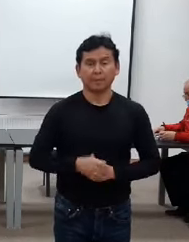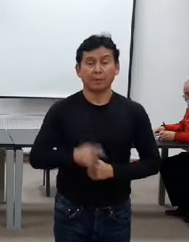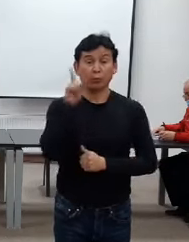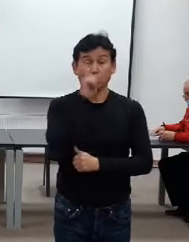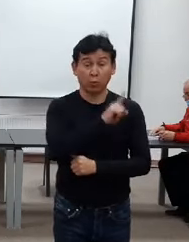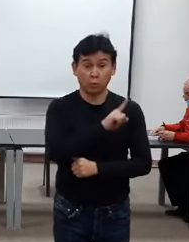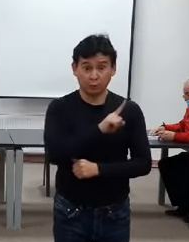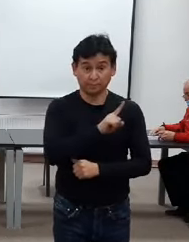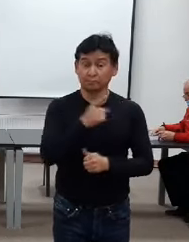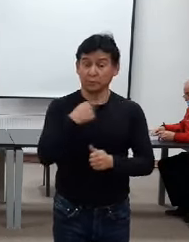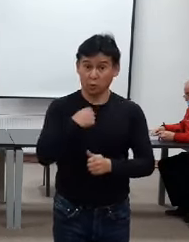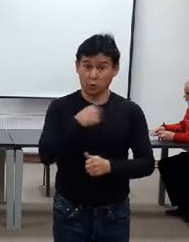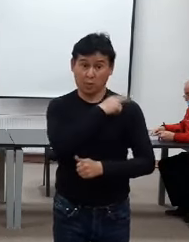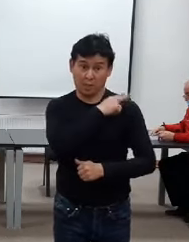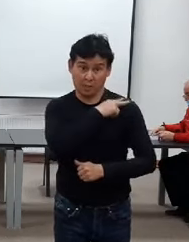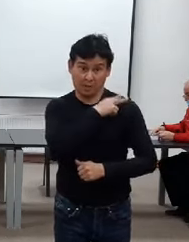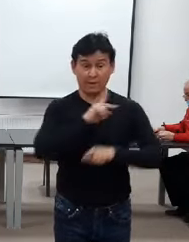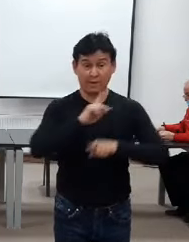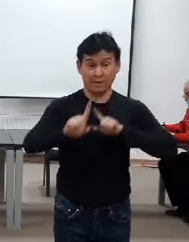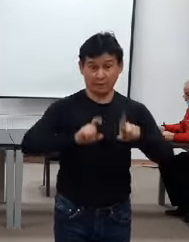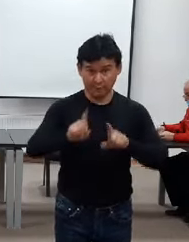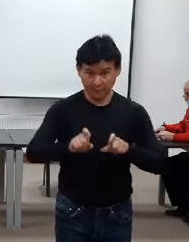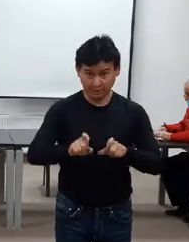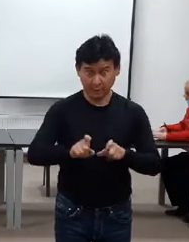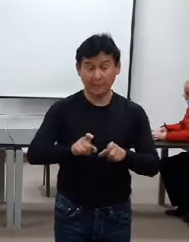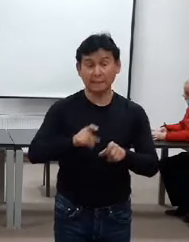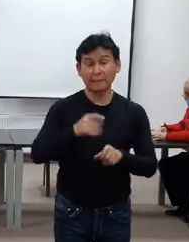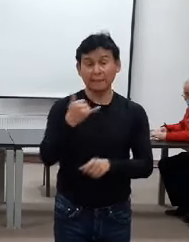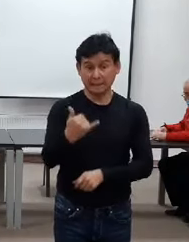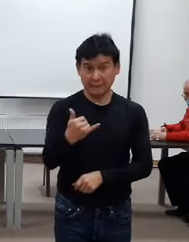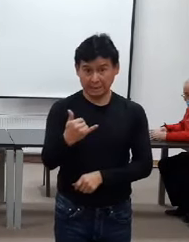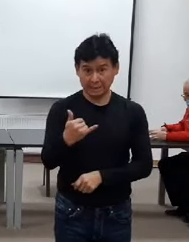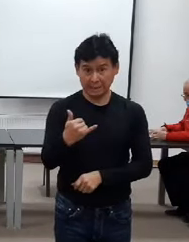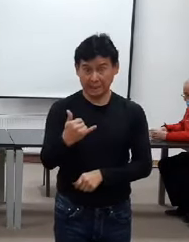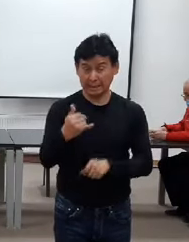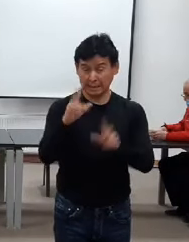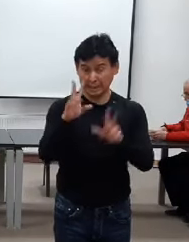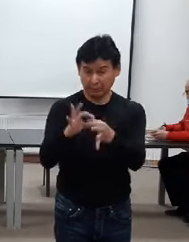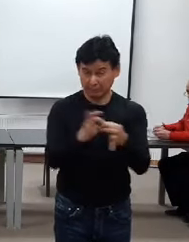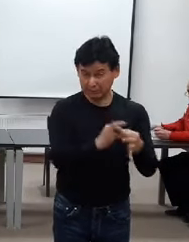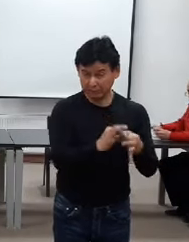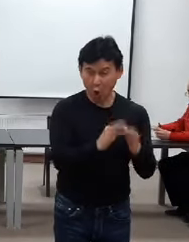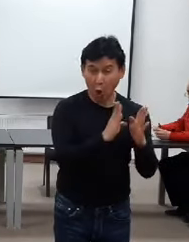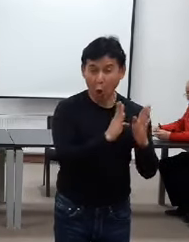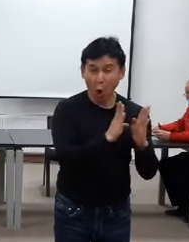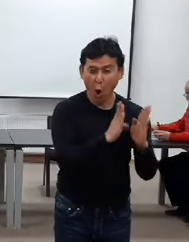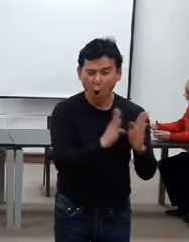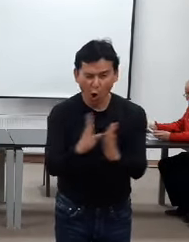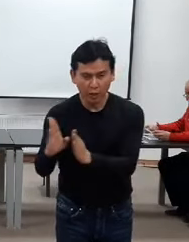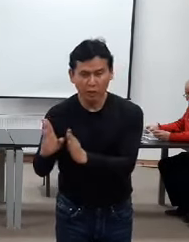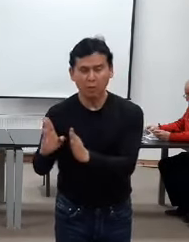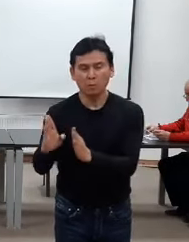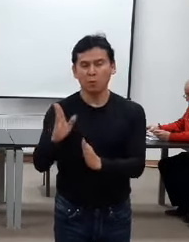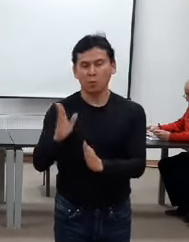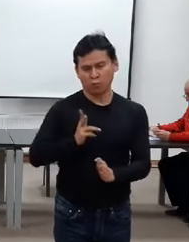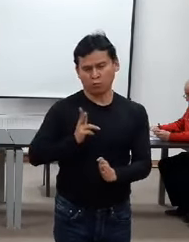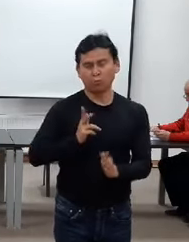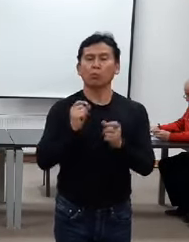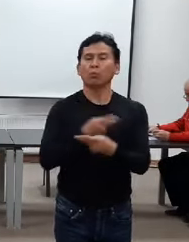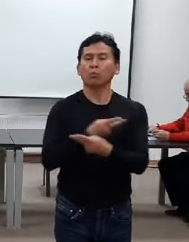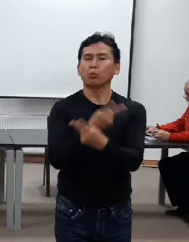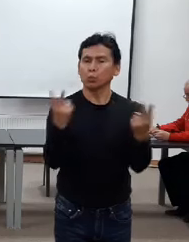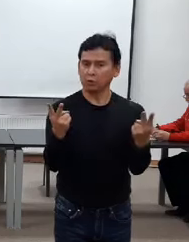Finalmente, como jefe de la Defensa Nacional y precisamente respecto al orden público, que se ha mantenido